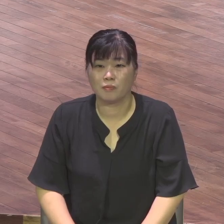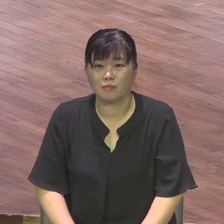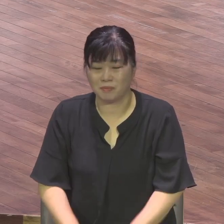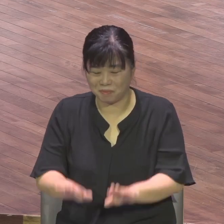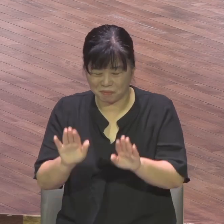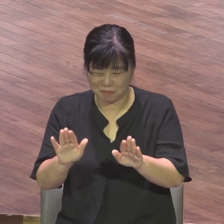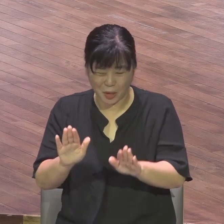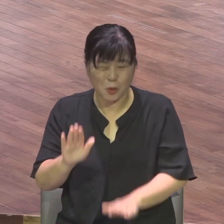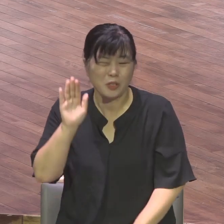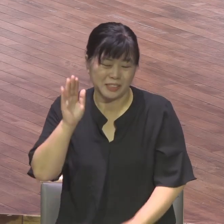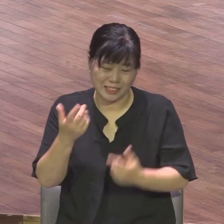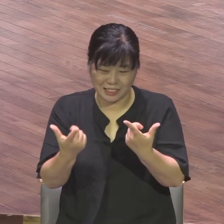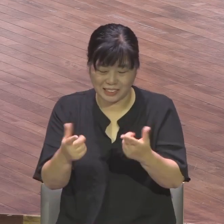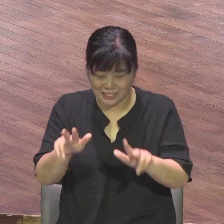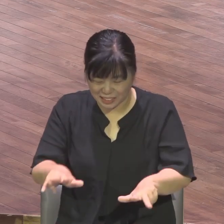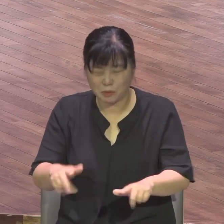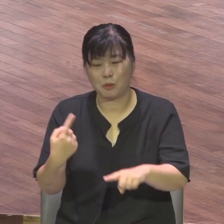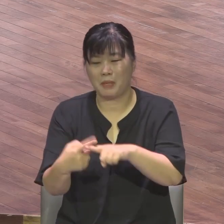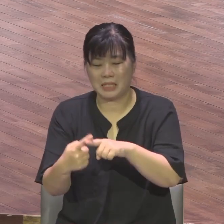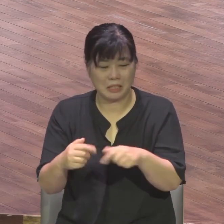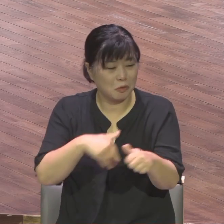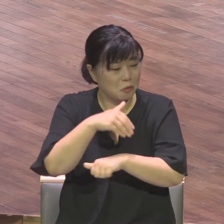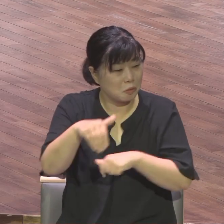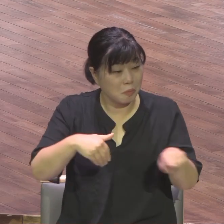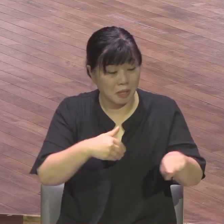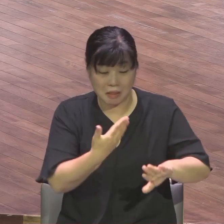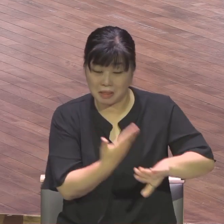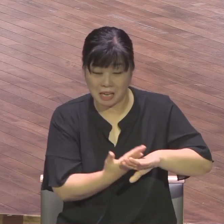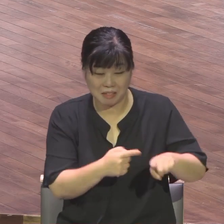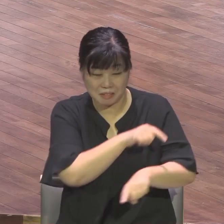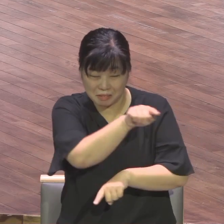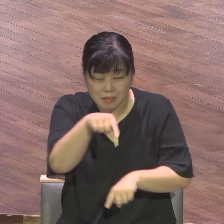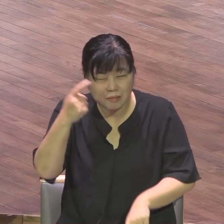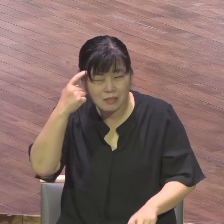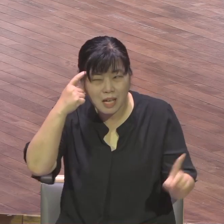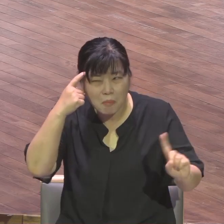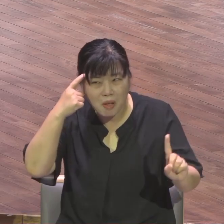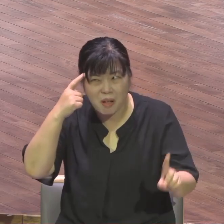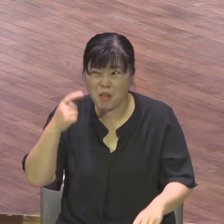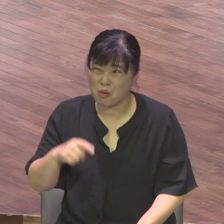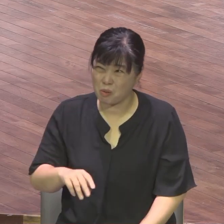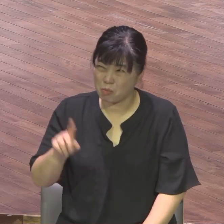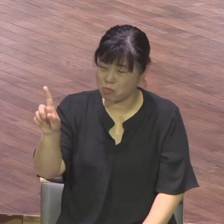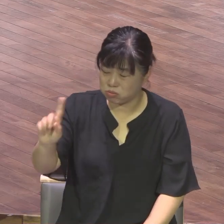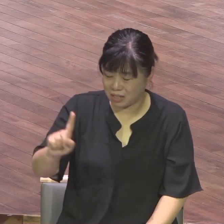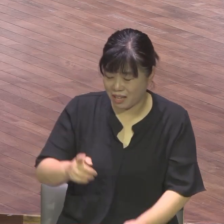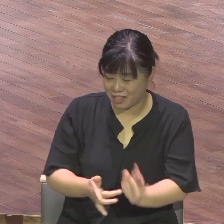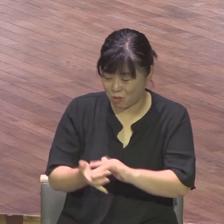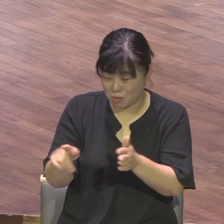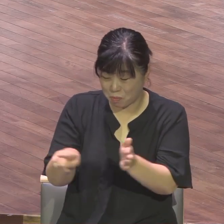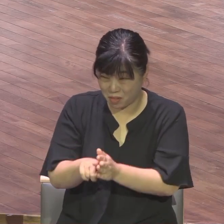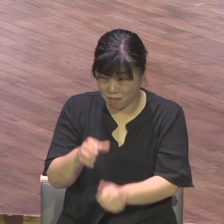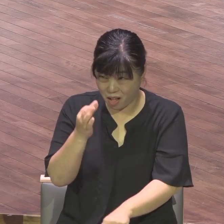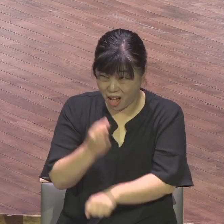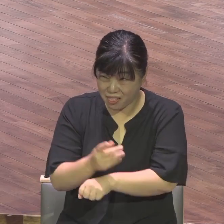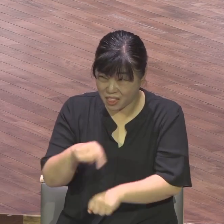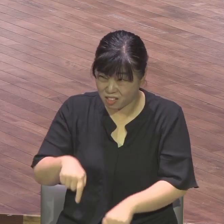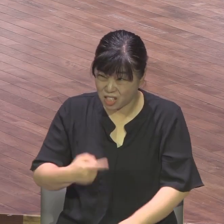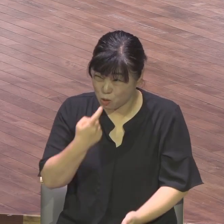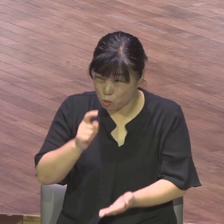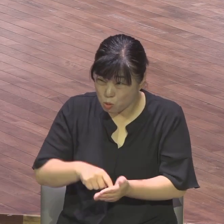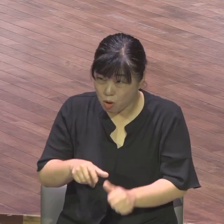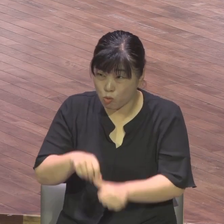사람이 어느 정도 노력을 해야지. 아니에요. 믿으시기 바랍니다. 그냥 믿으면 돼요. 그래서 하나님께서 그 중심을